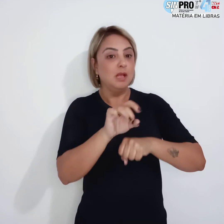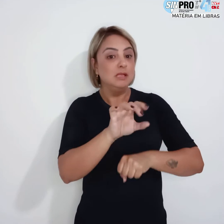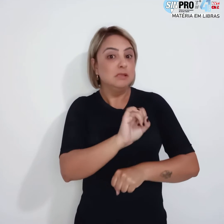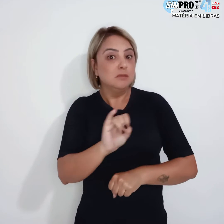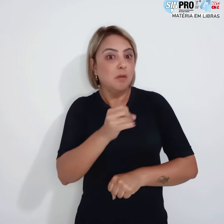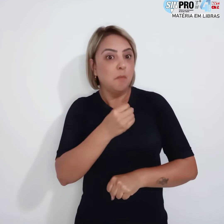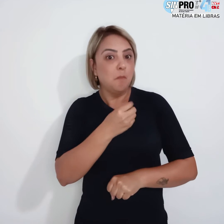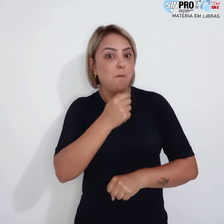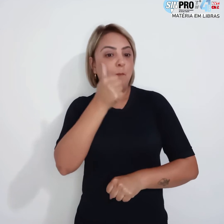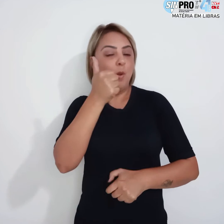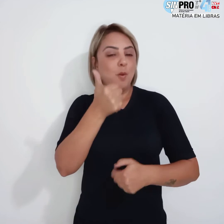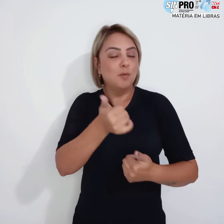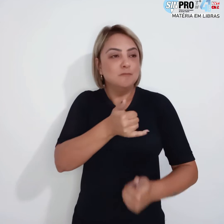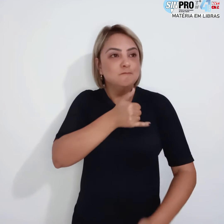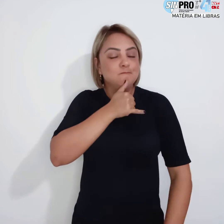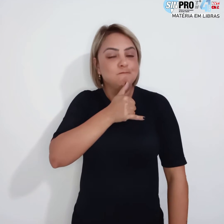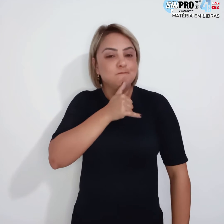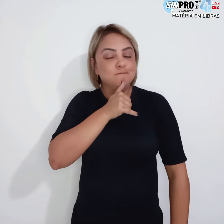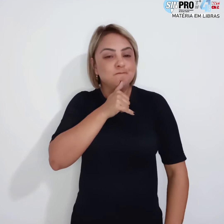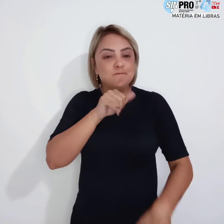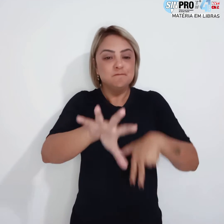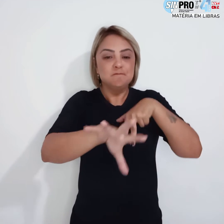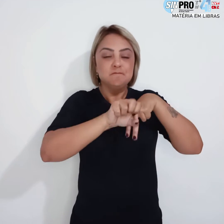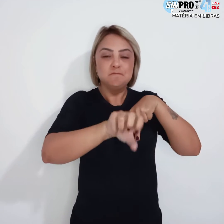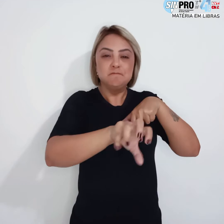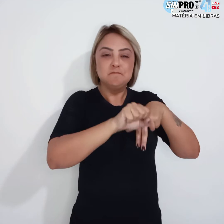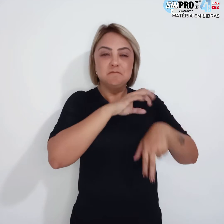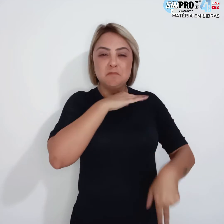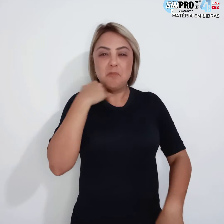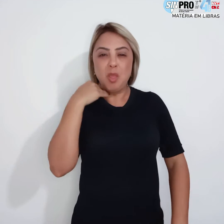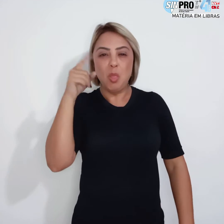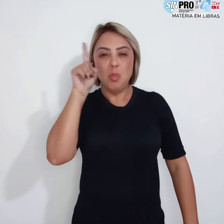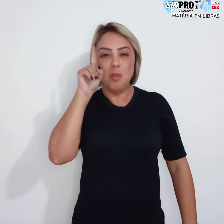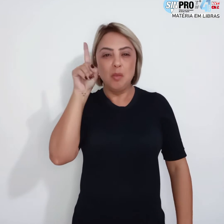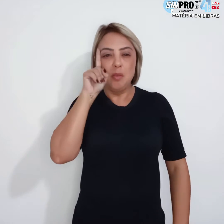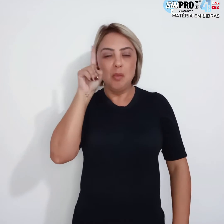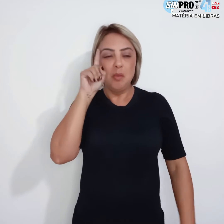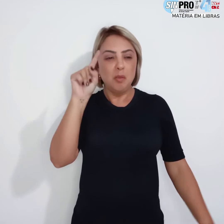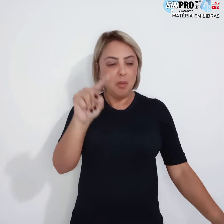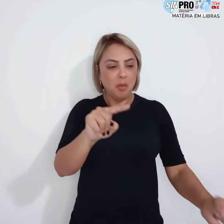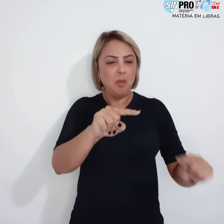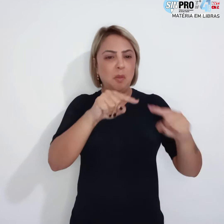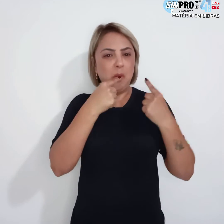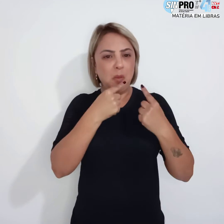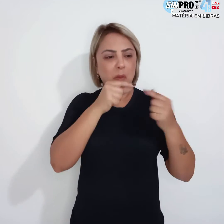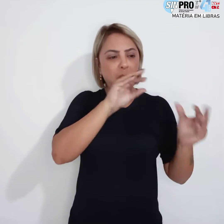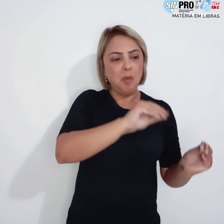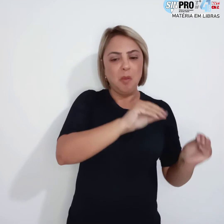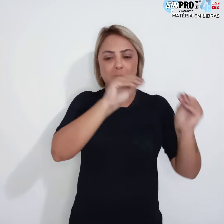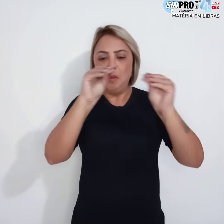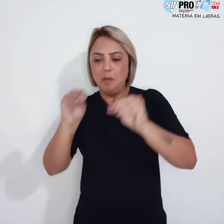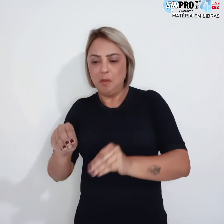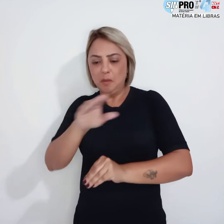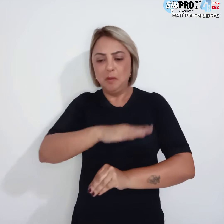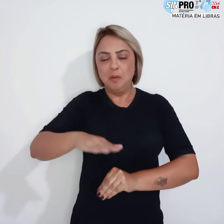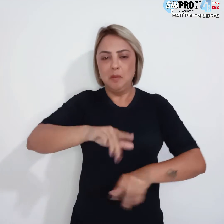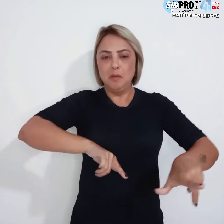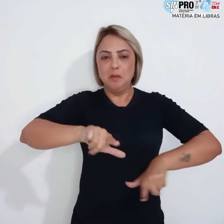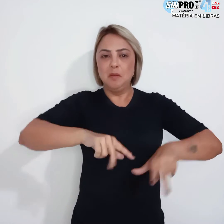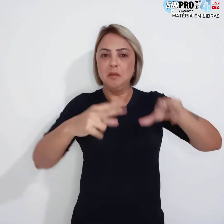os lamentáveis casos diários de óbitos e mortes, o desafio de migrar para o espaço digital oferece uma